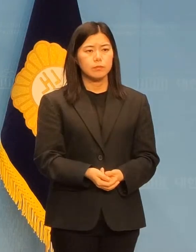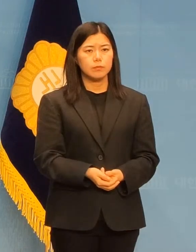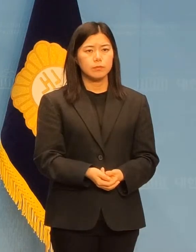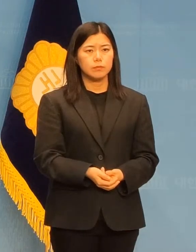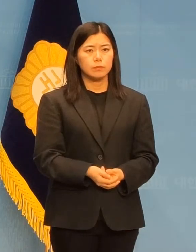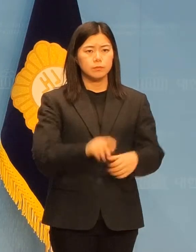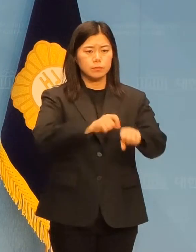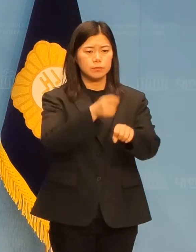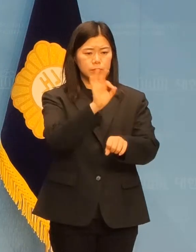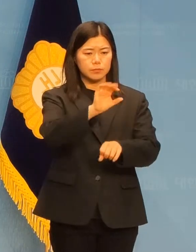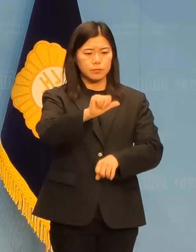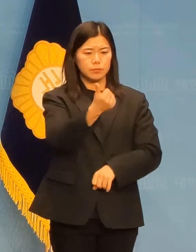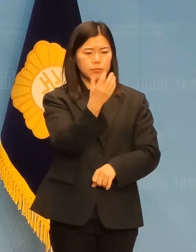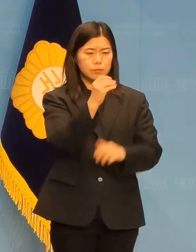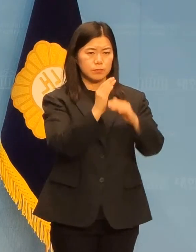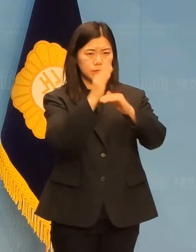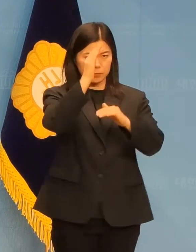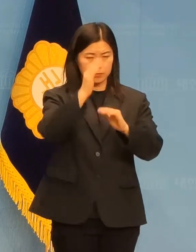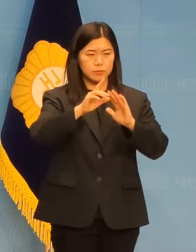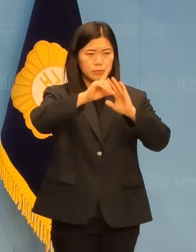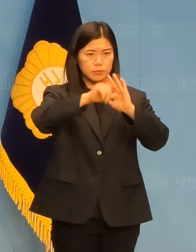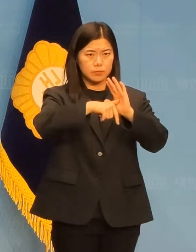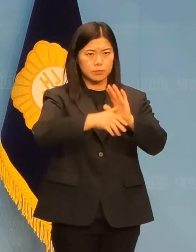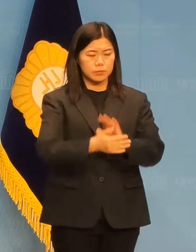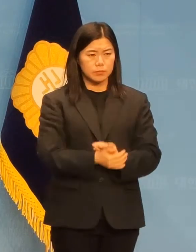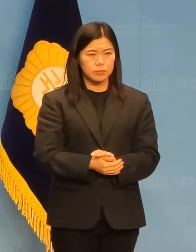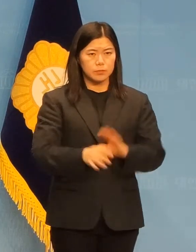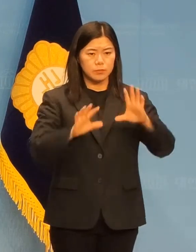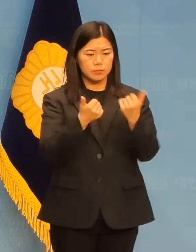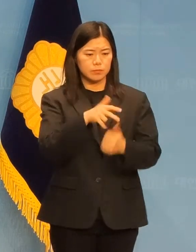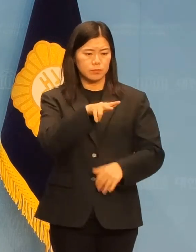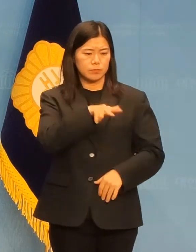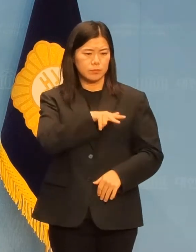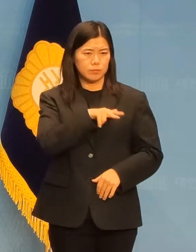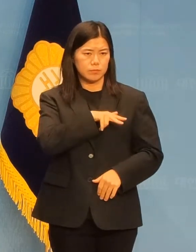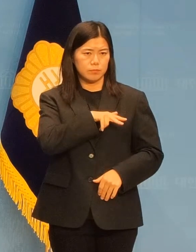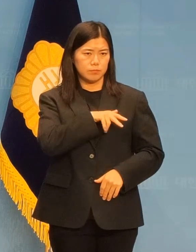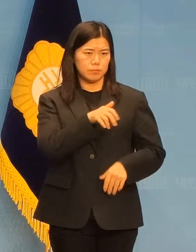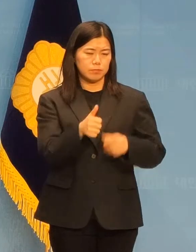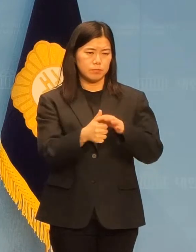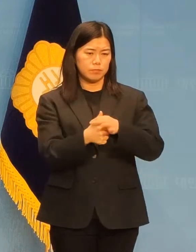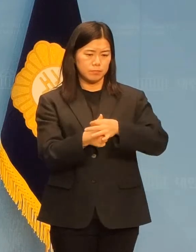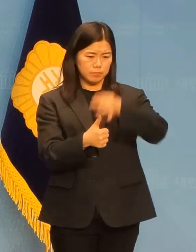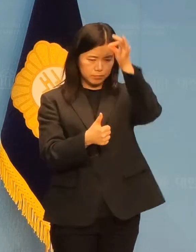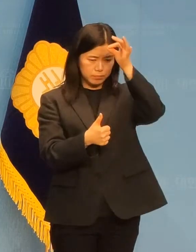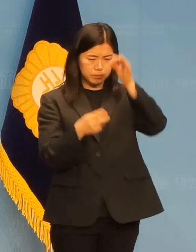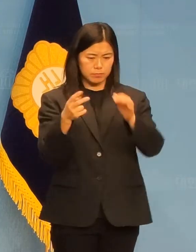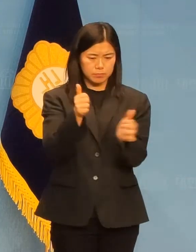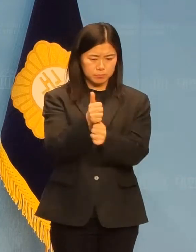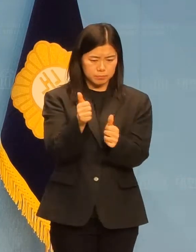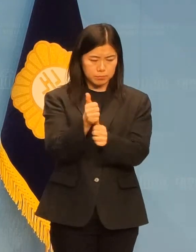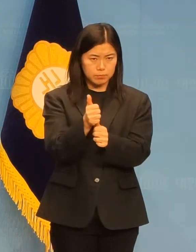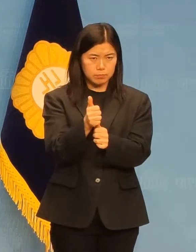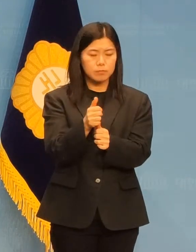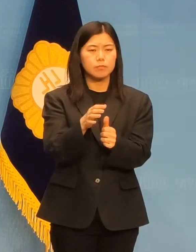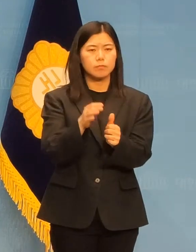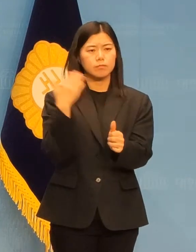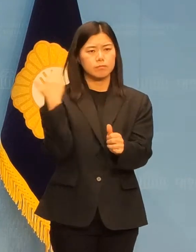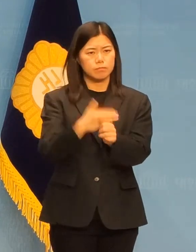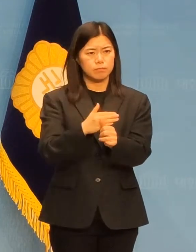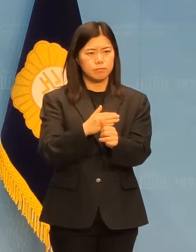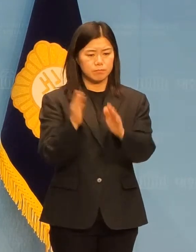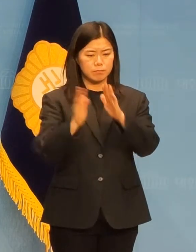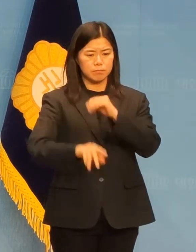500만 원 이상의 벌금을 받으면 국회의원 직도, 보좌관 직도, 기본